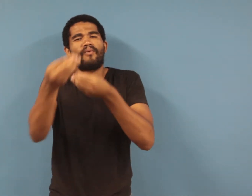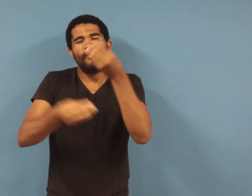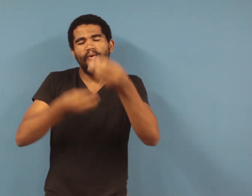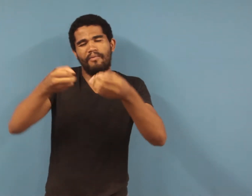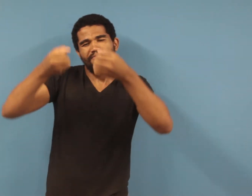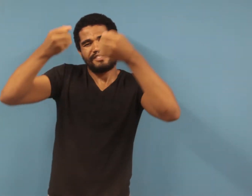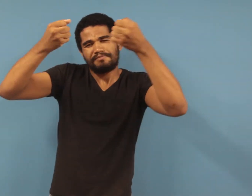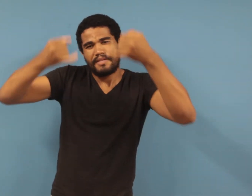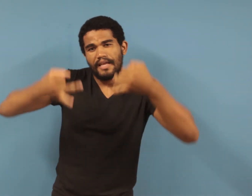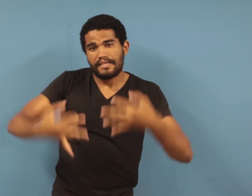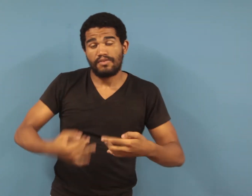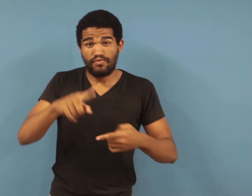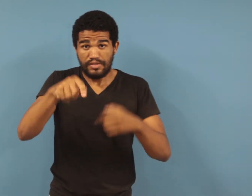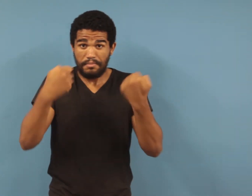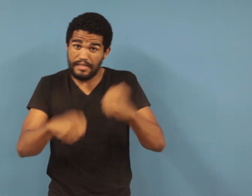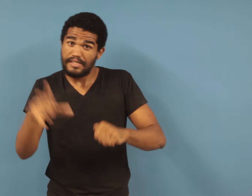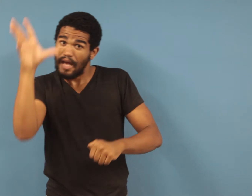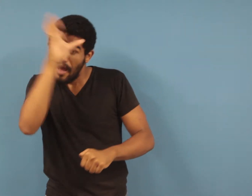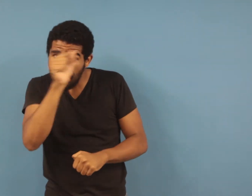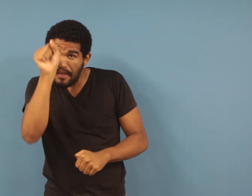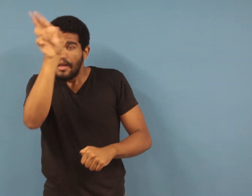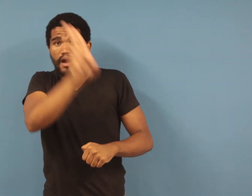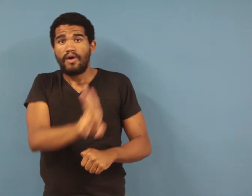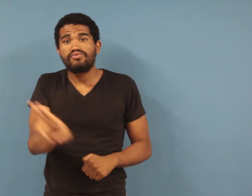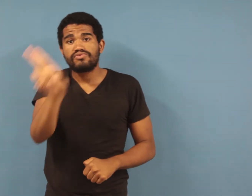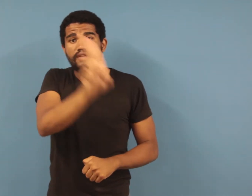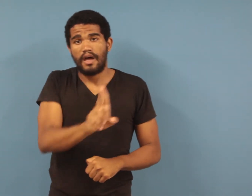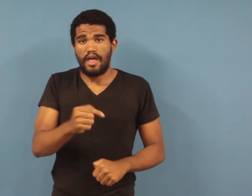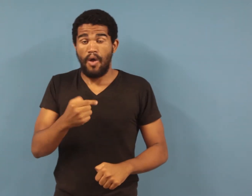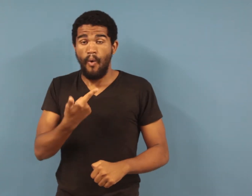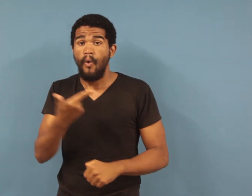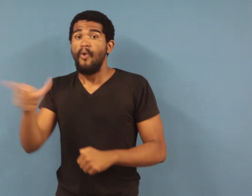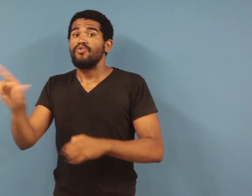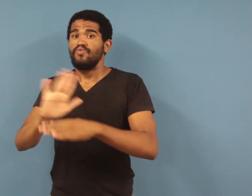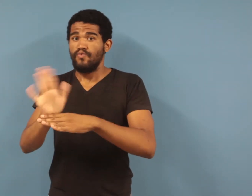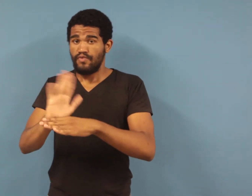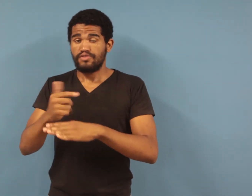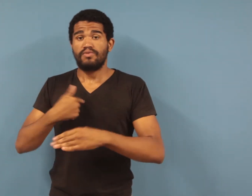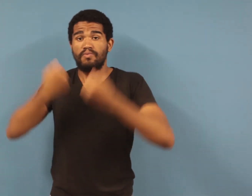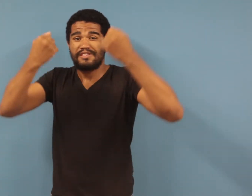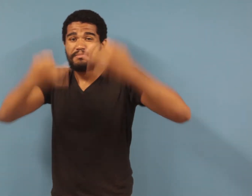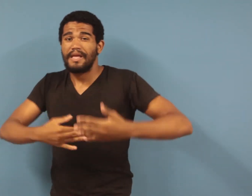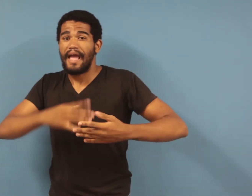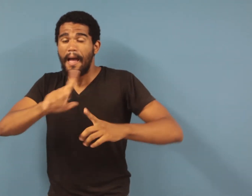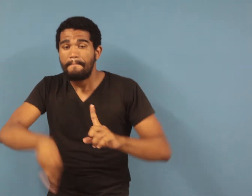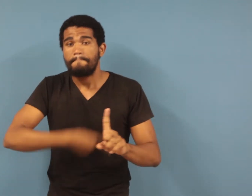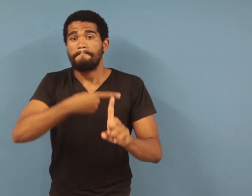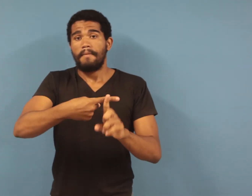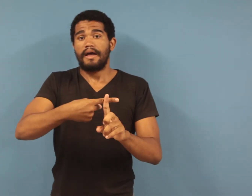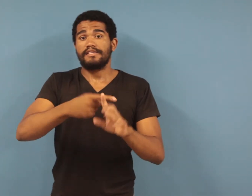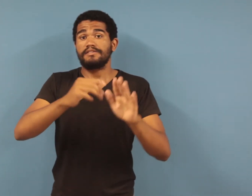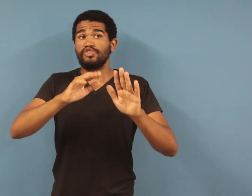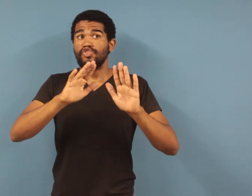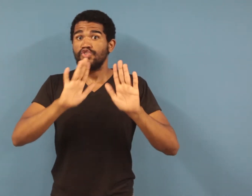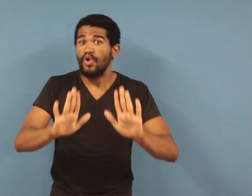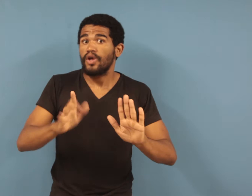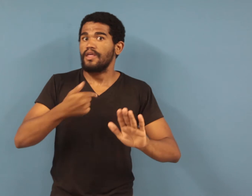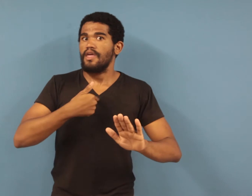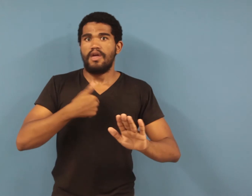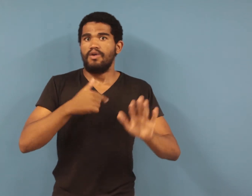conectivos que você deve aprender a usar. Vou fazer outro vídeo com este mesmo tema, só que organizado pelo